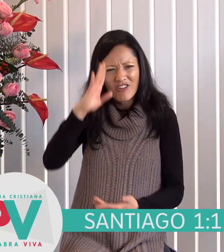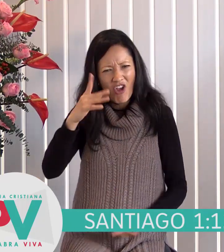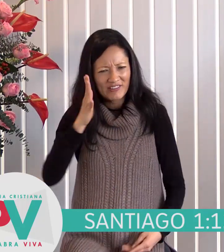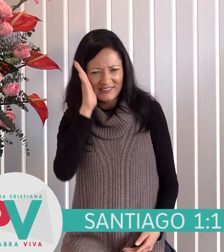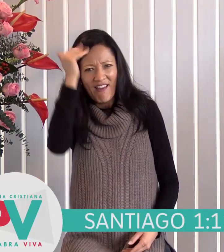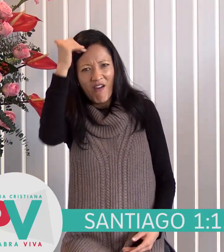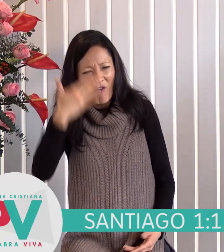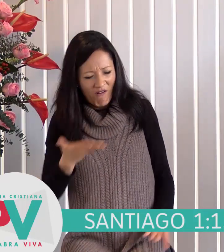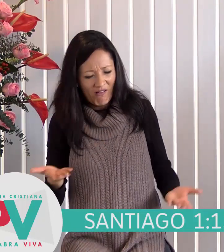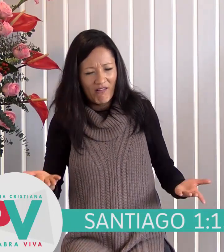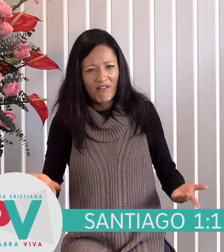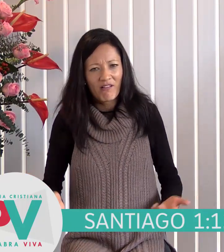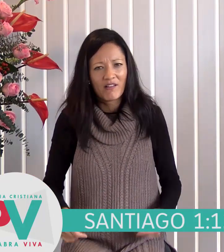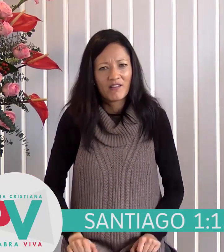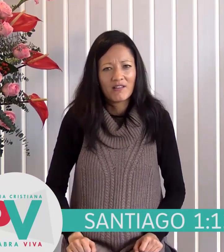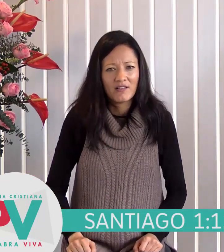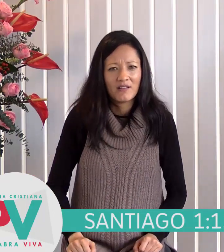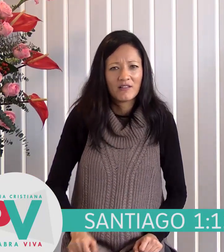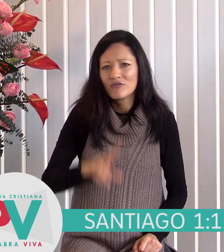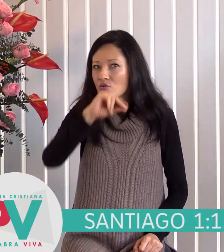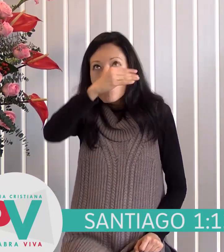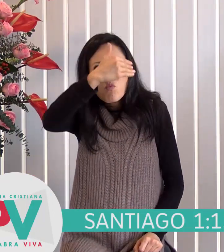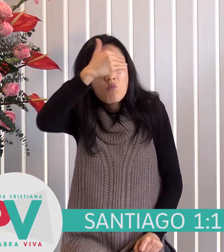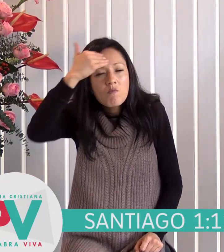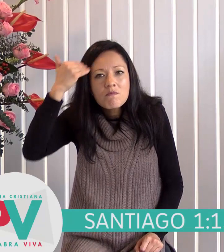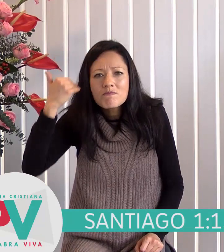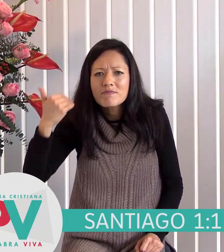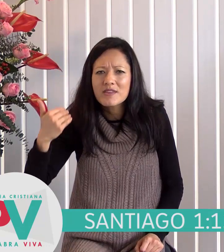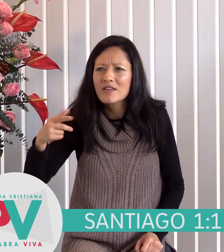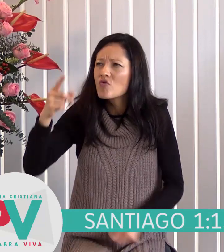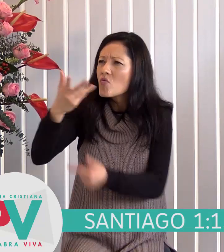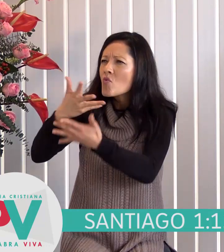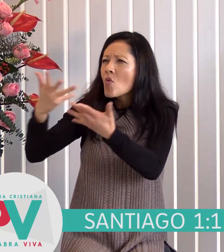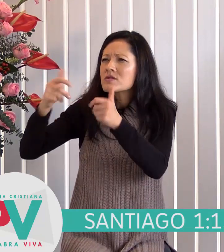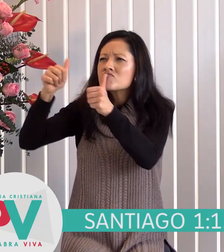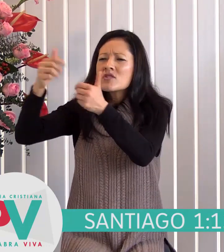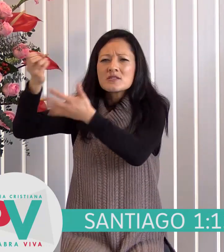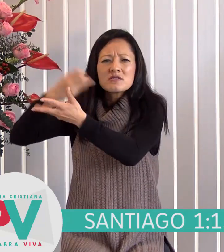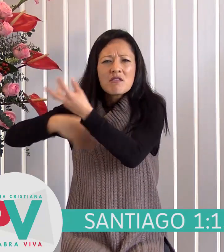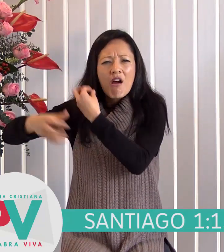Diego. No olvide ninguno de sus beneficios.